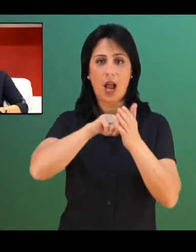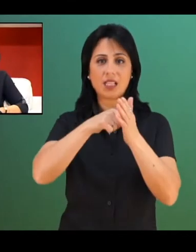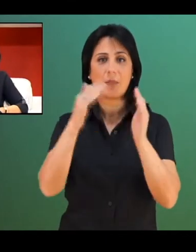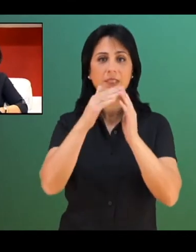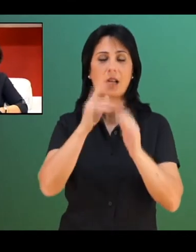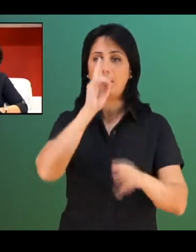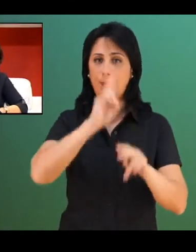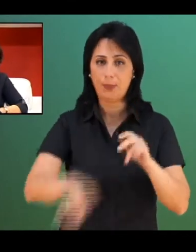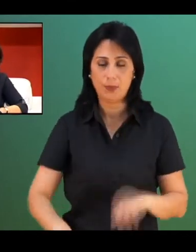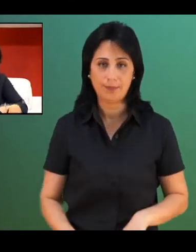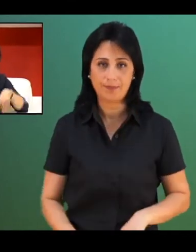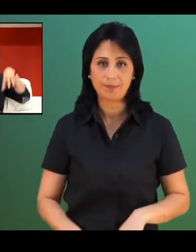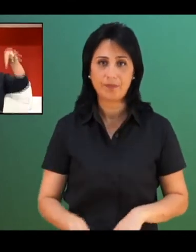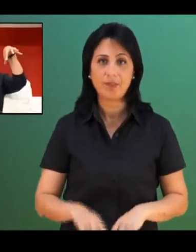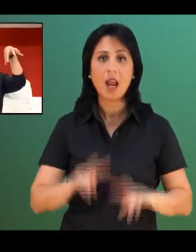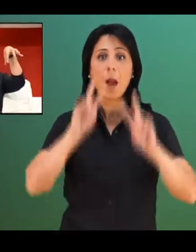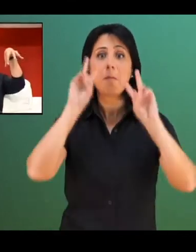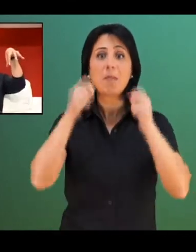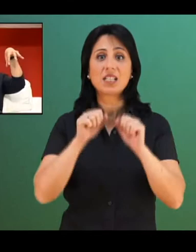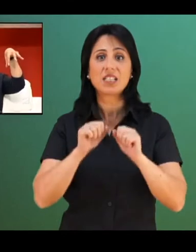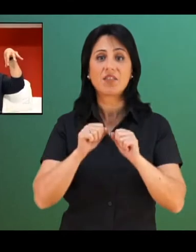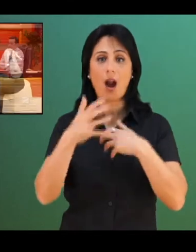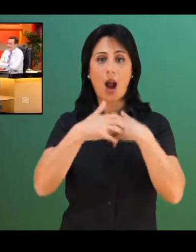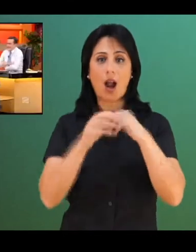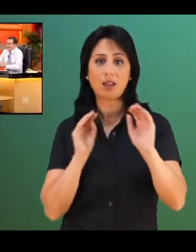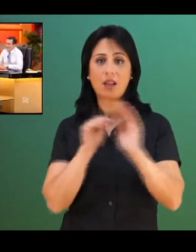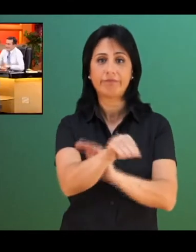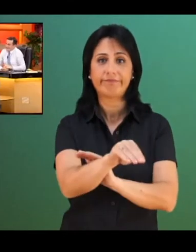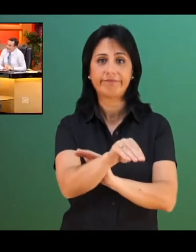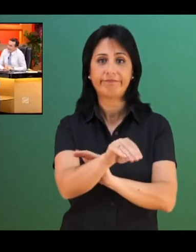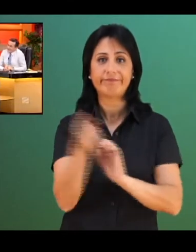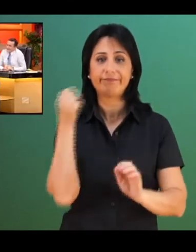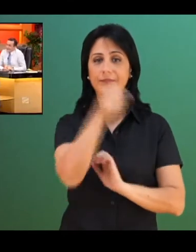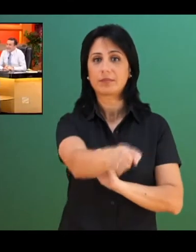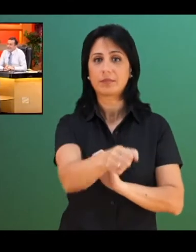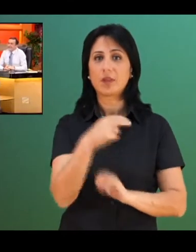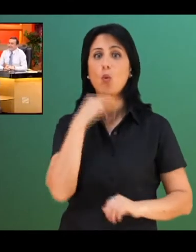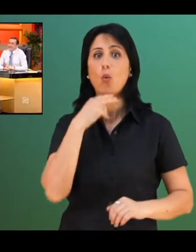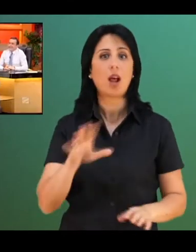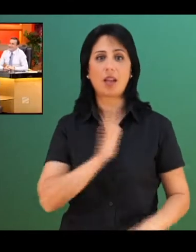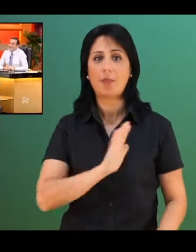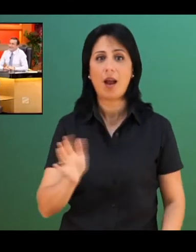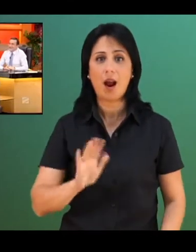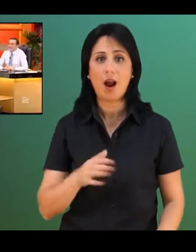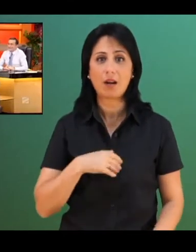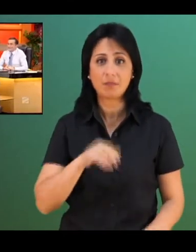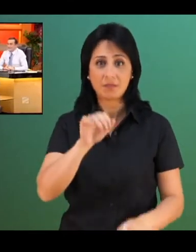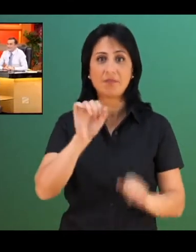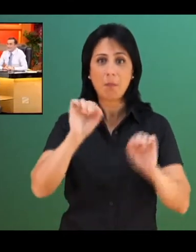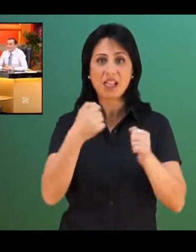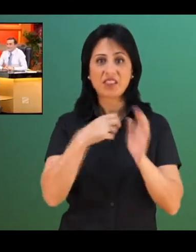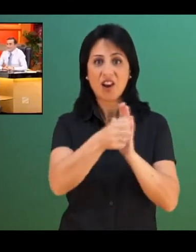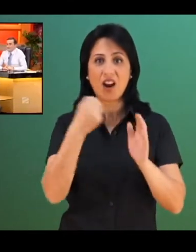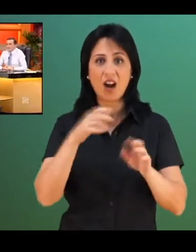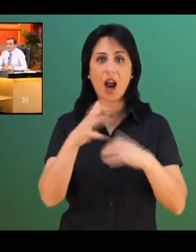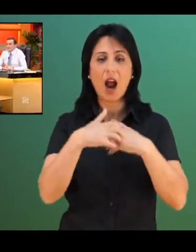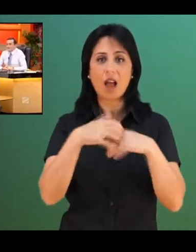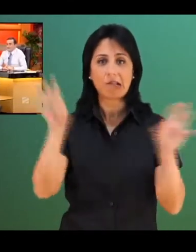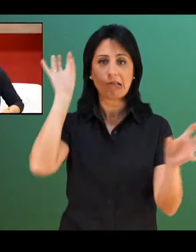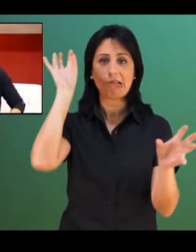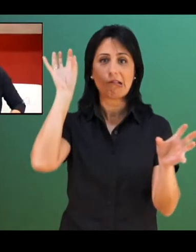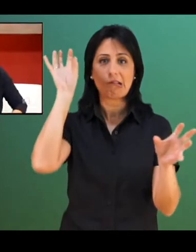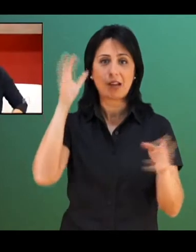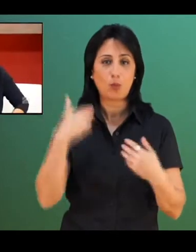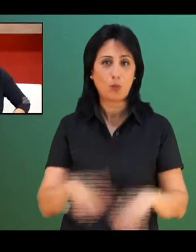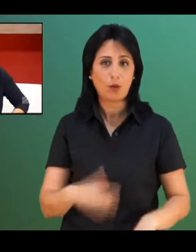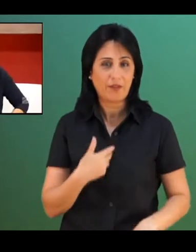კატა მაცი ვარში და გამოიყარა გაყინული კატა. კაცი, არა, მაცი ვარში უყავს, მაცივის ქვემოთ კატე შესვლა უყავს